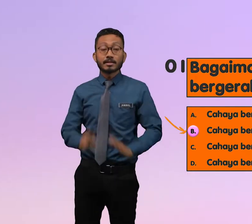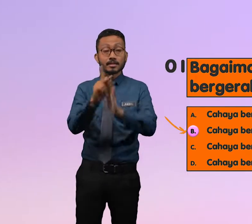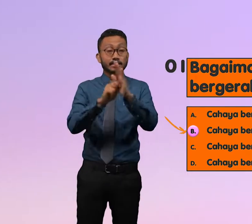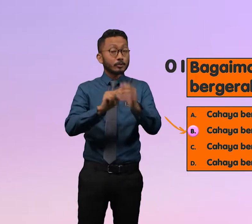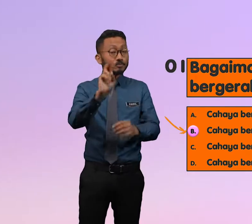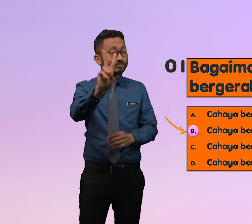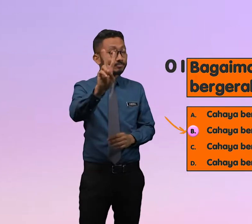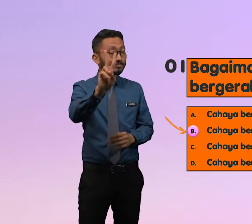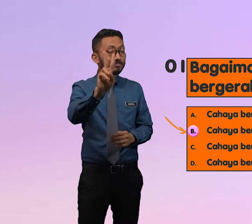Kedua.